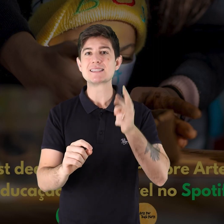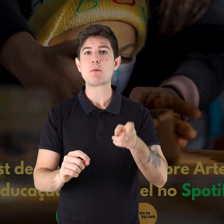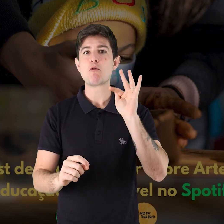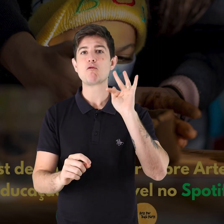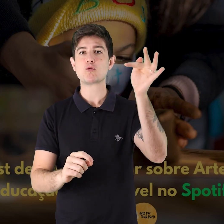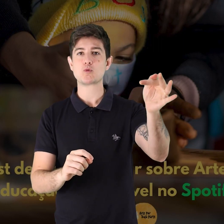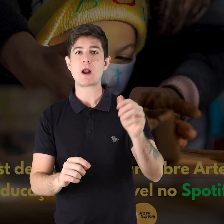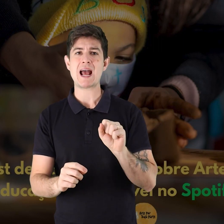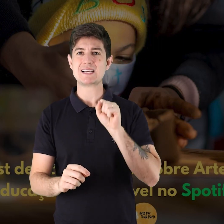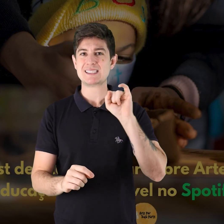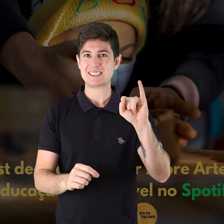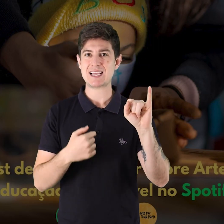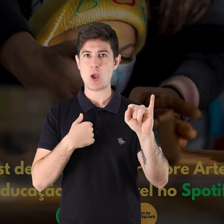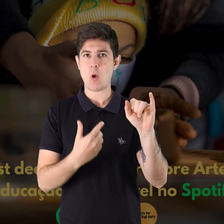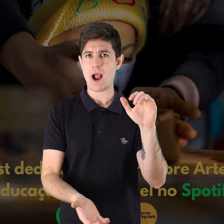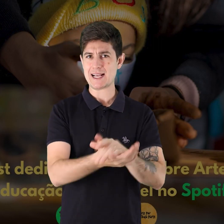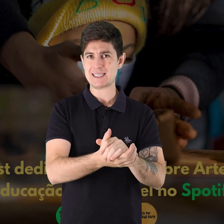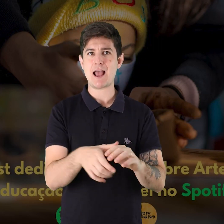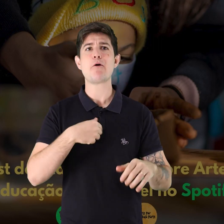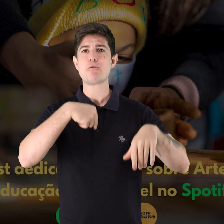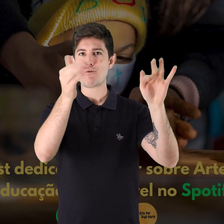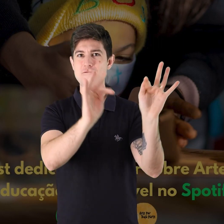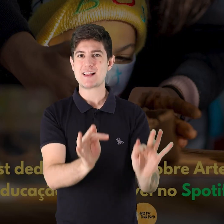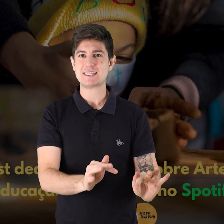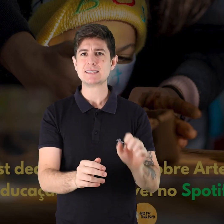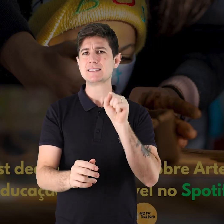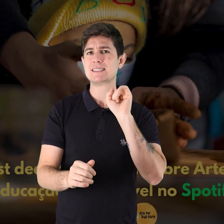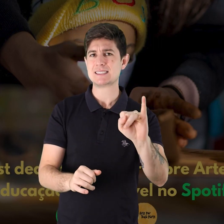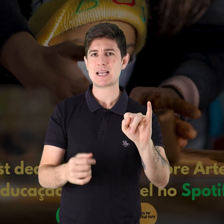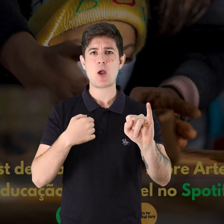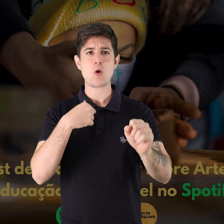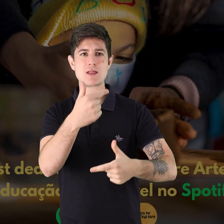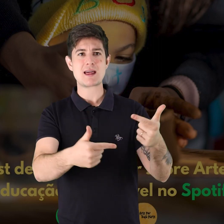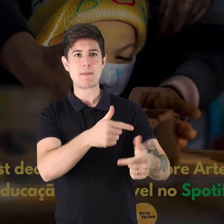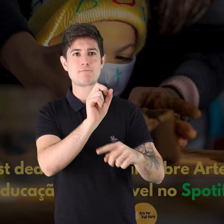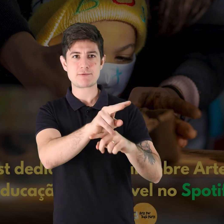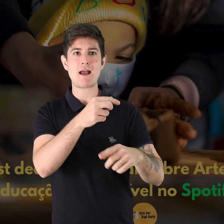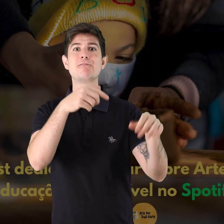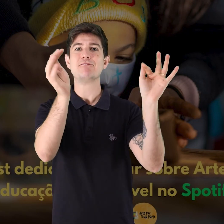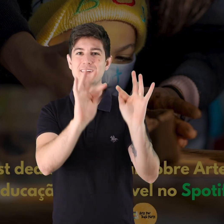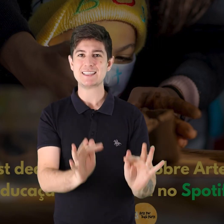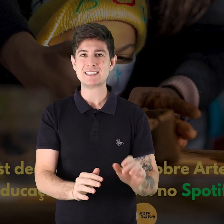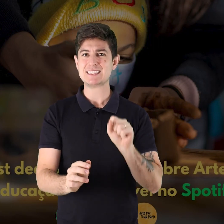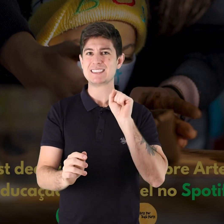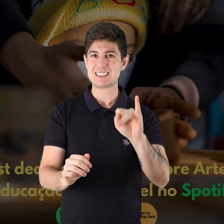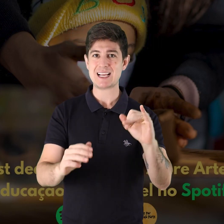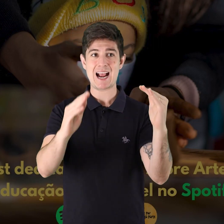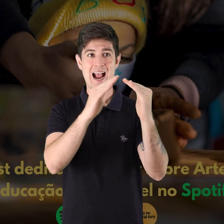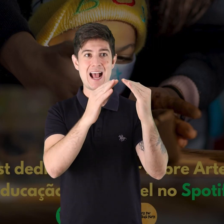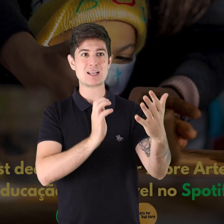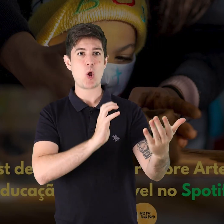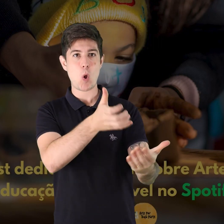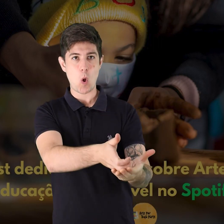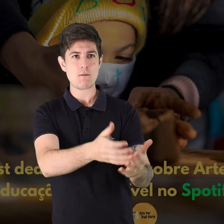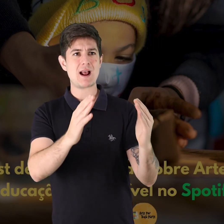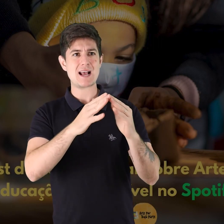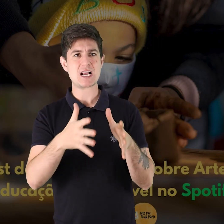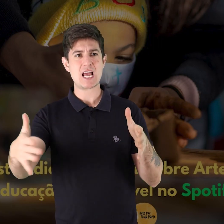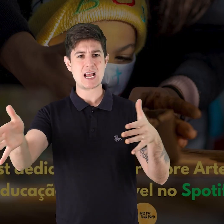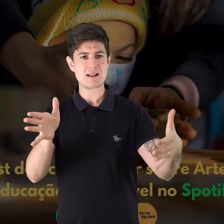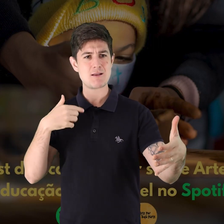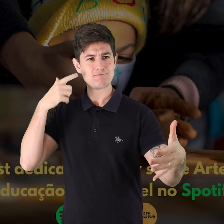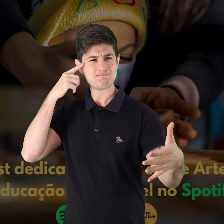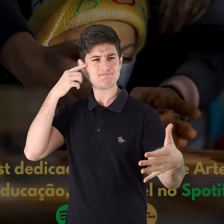viverem no futuro, né? O se. Se eu casar, eu vou ser feliz. Se eu conseguir aquele emprego dos sonhos, eu vou ser feliz. Se eu tiver